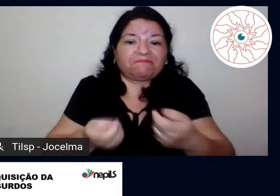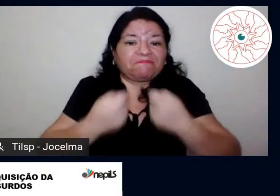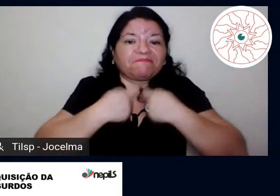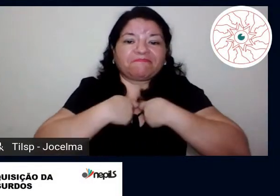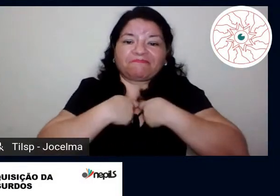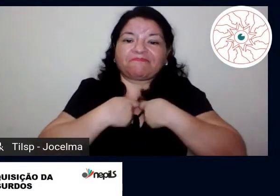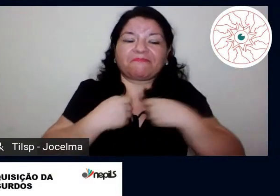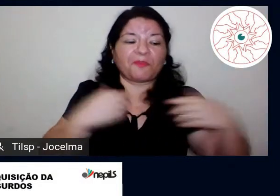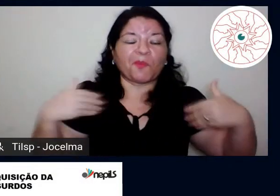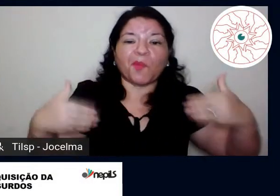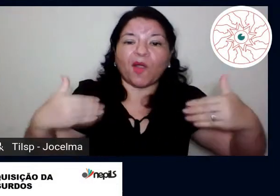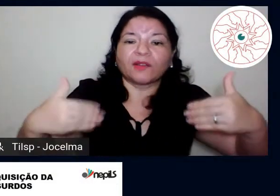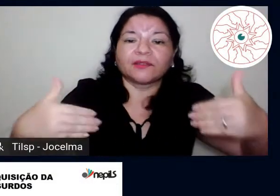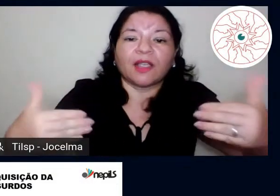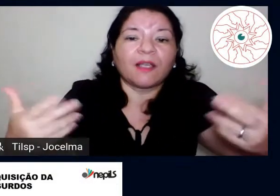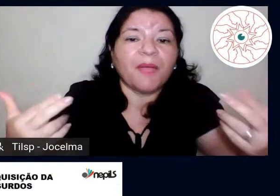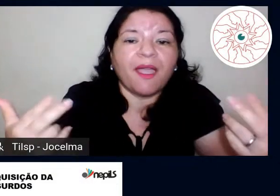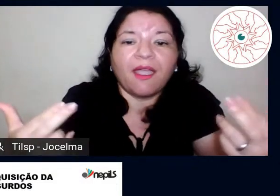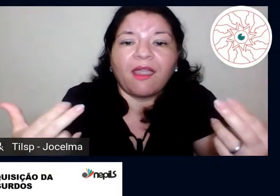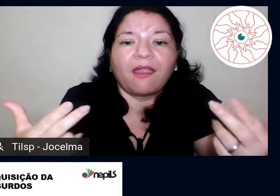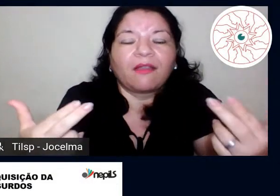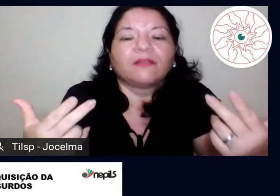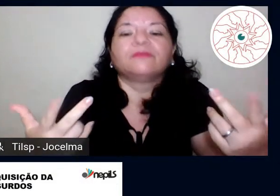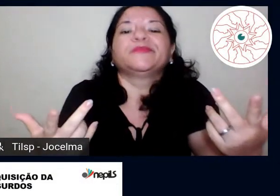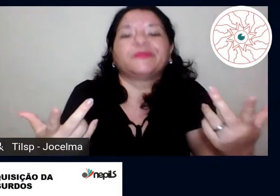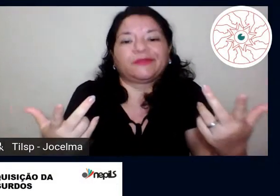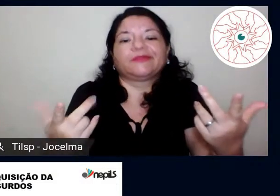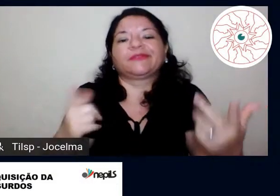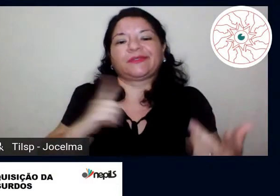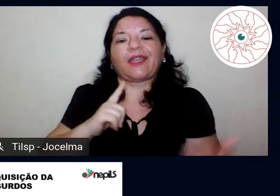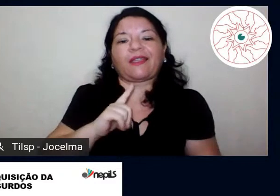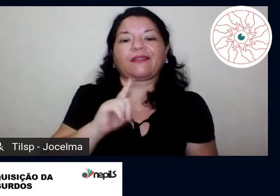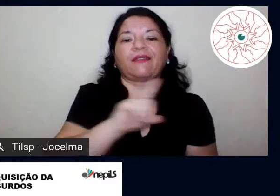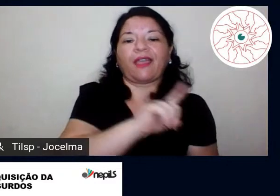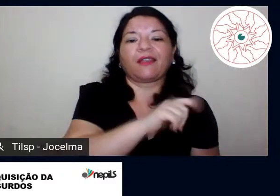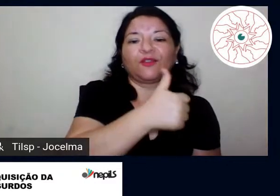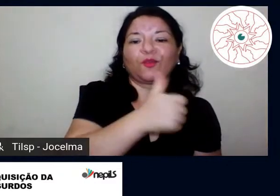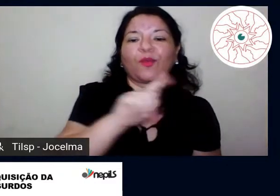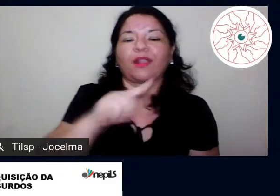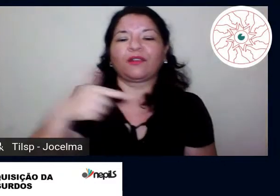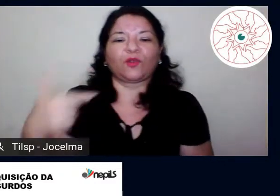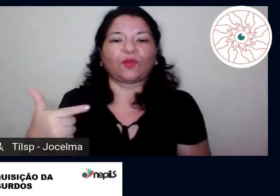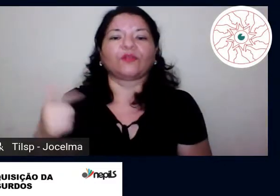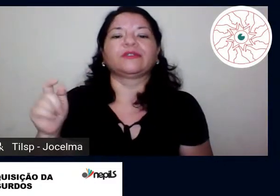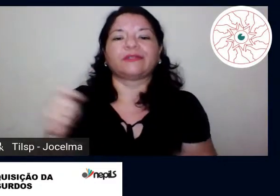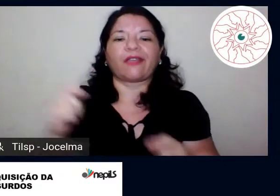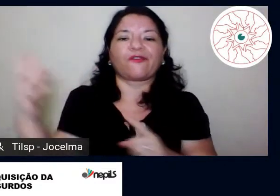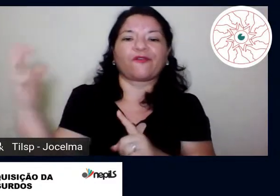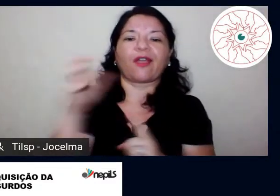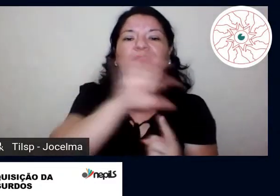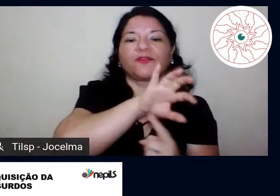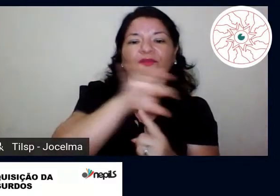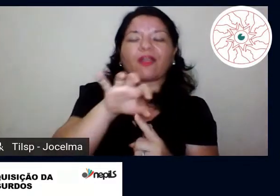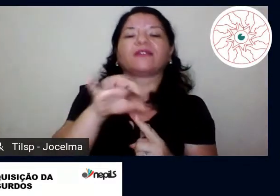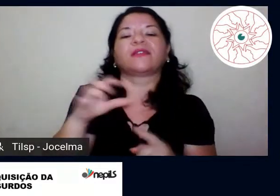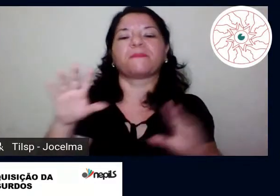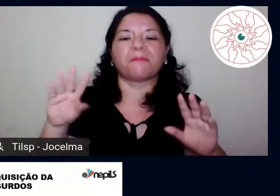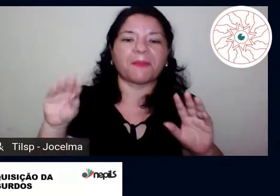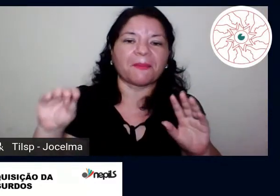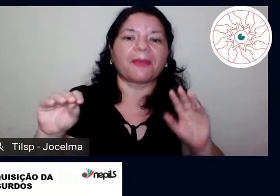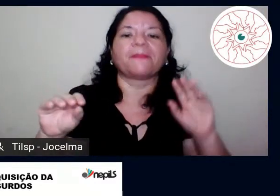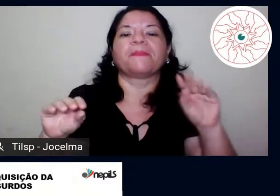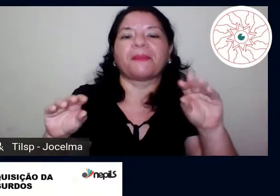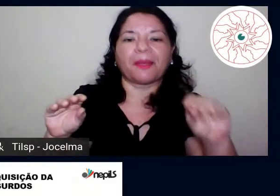eh da L2 vai poder se pautar na modalidade falada, né? vai ter a modalidade falada